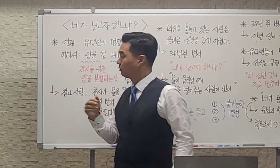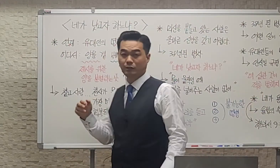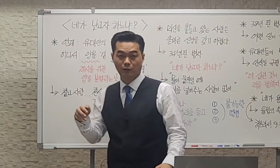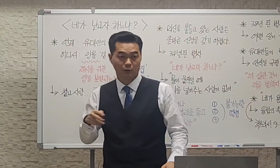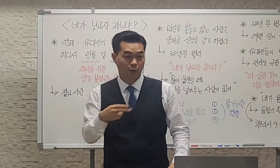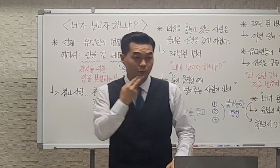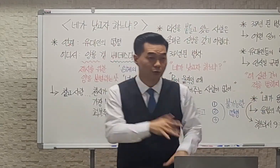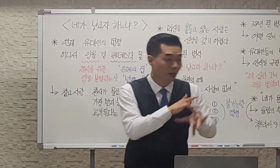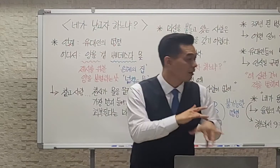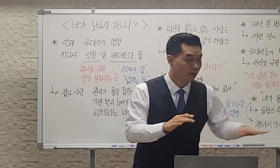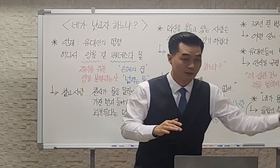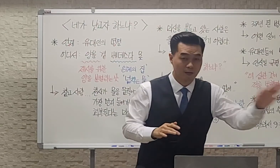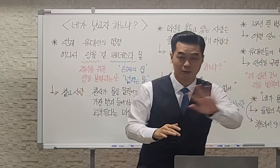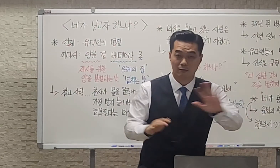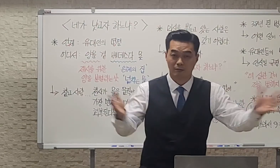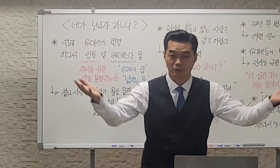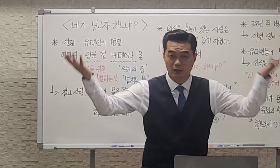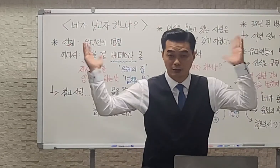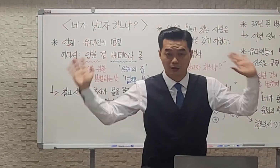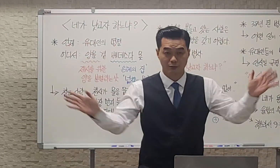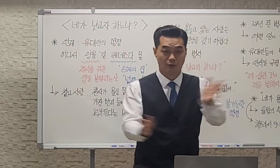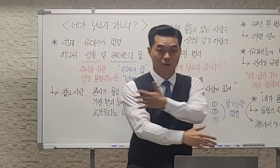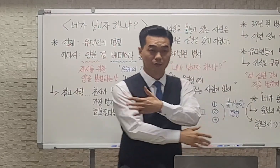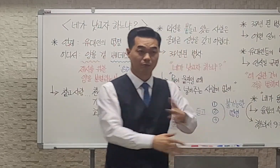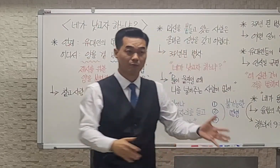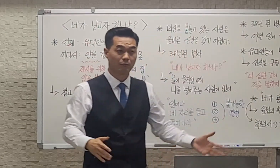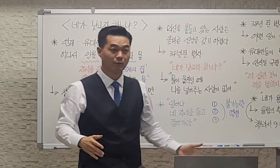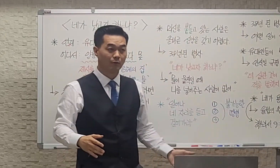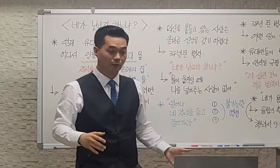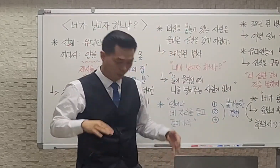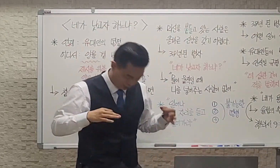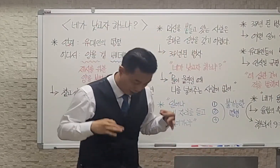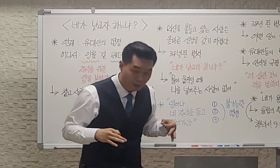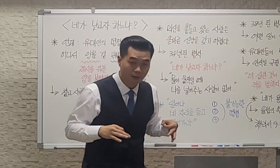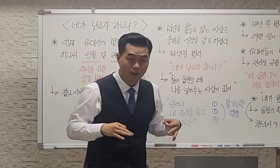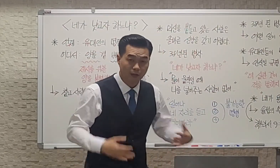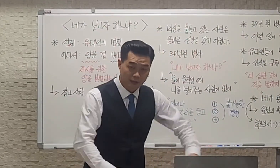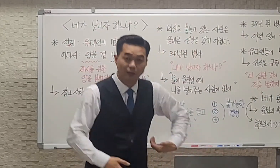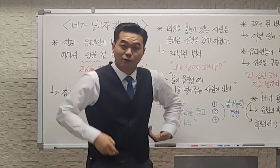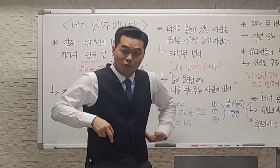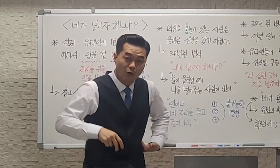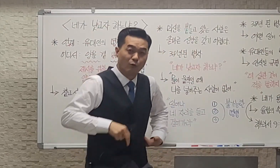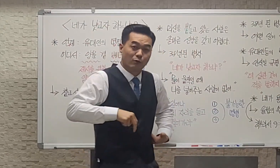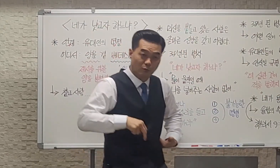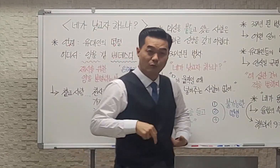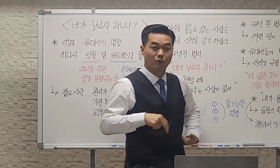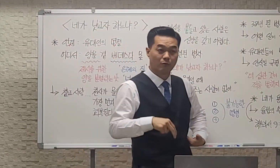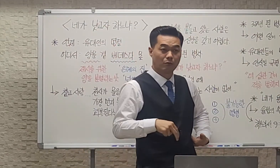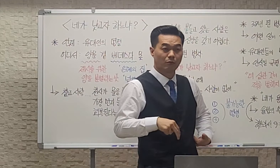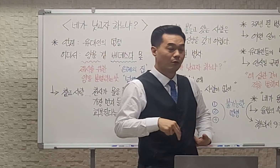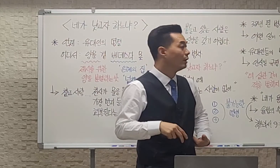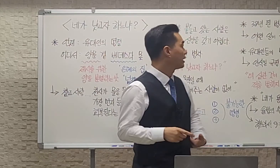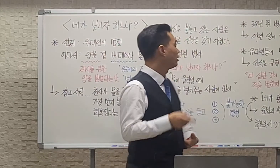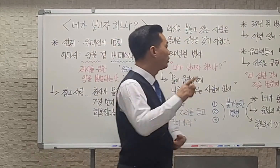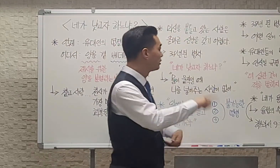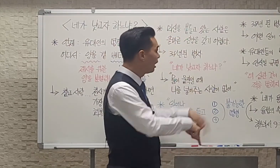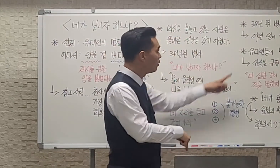갔지? 없어졌네? 그리고 다 지나갔어요. 근데 보니까 나는 자리를 들고 걷고 있고. 자, 그러면 그